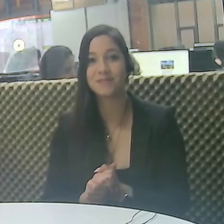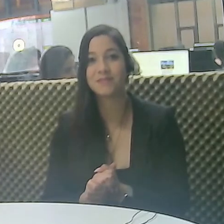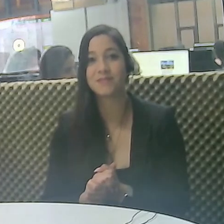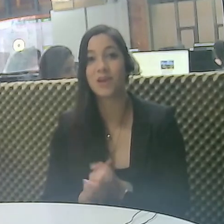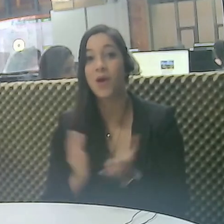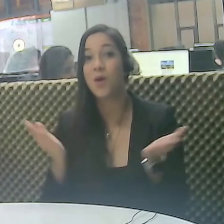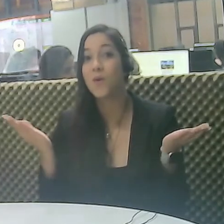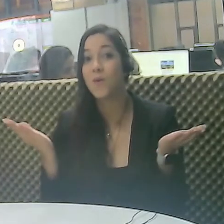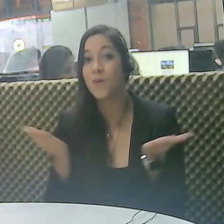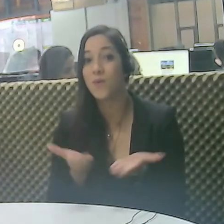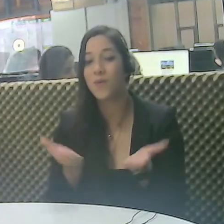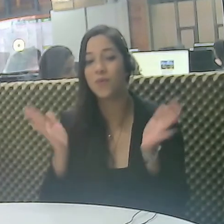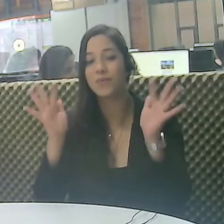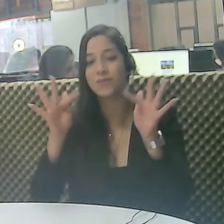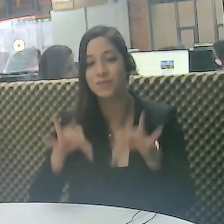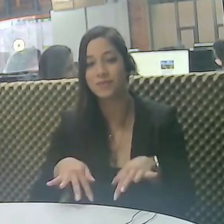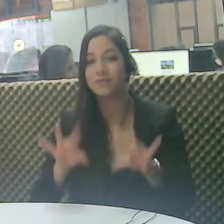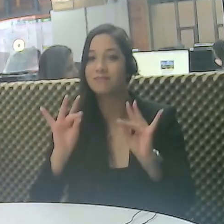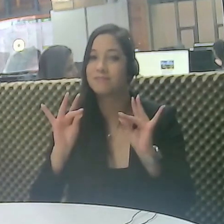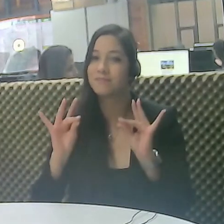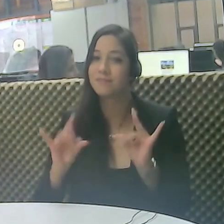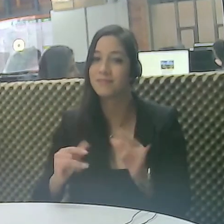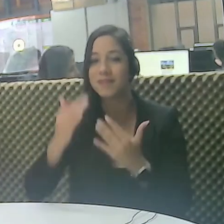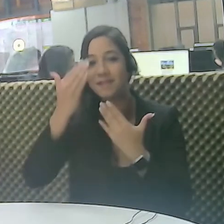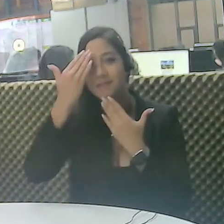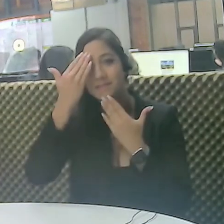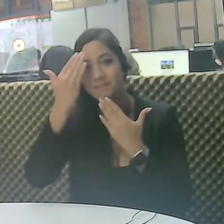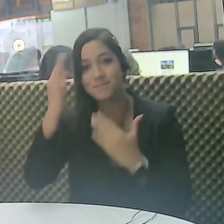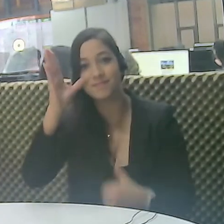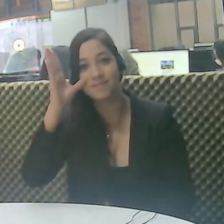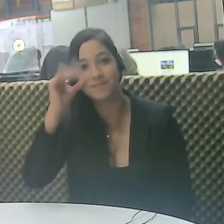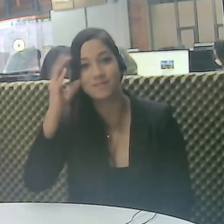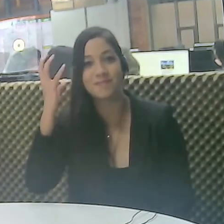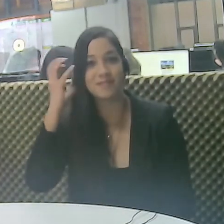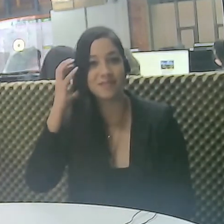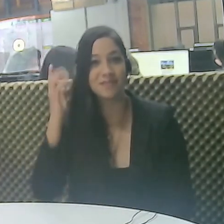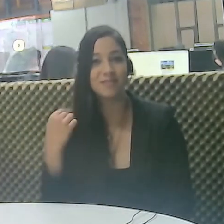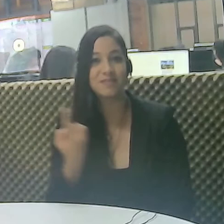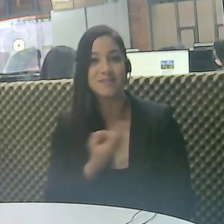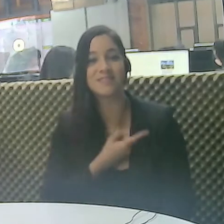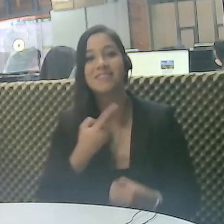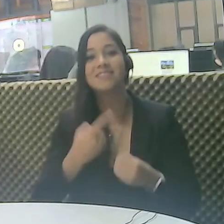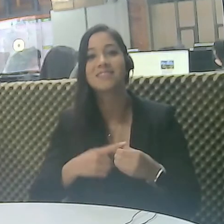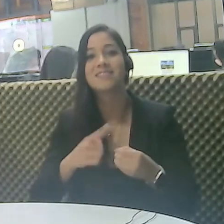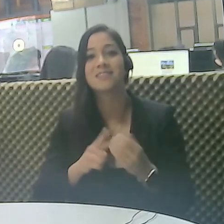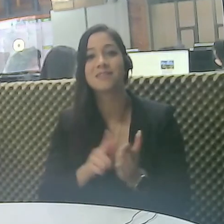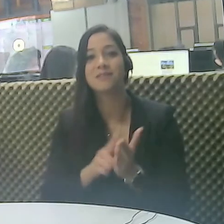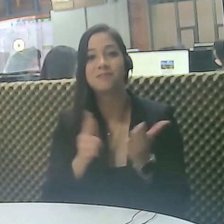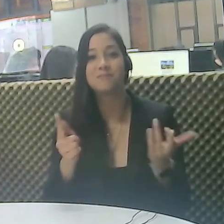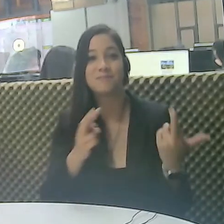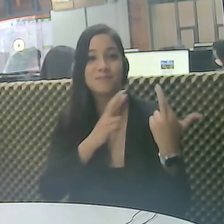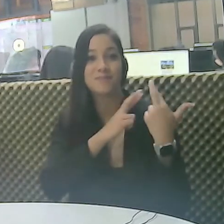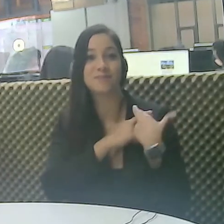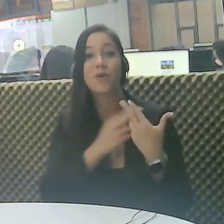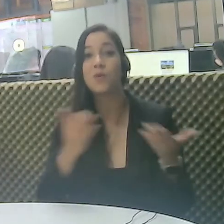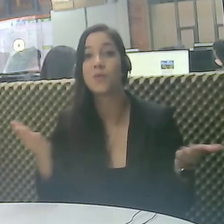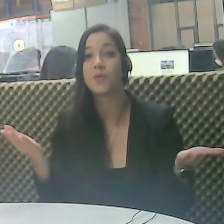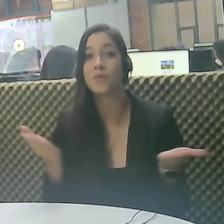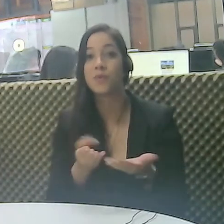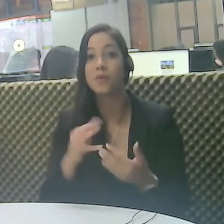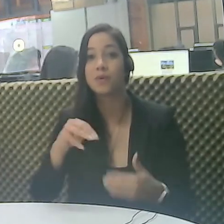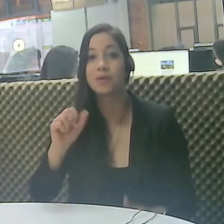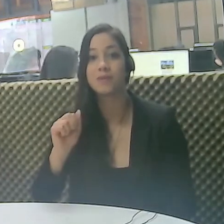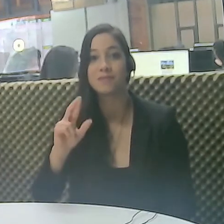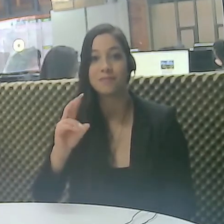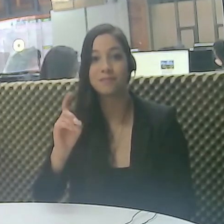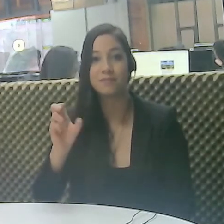E a edição de hoje fica por aqui. Obrigado pela sua audiência. Rádio Nossa Cidade, jornalista responsável pela edição,